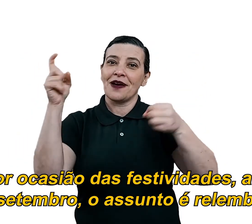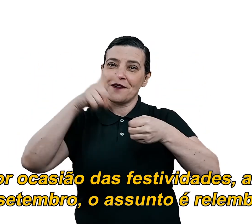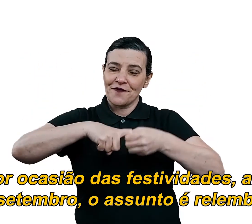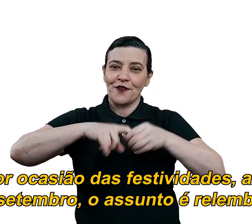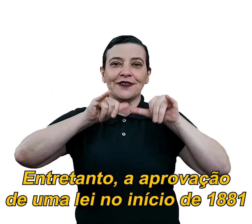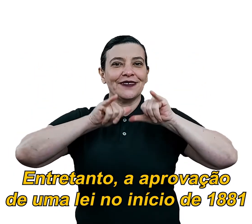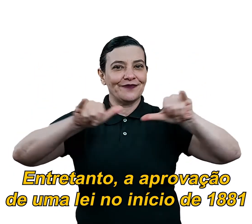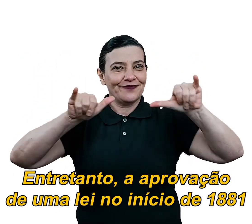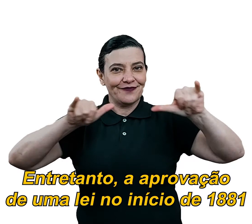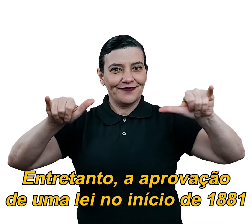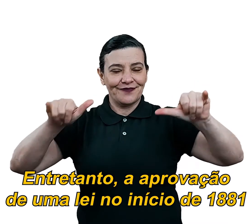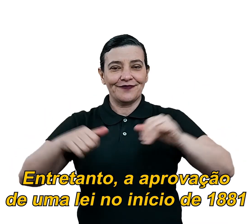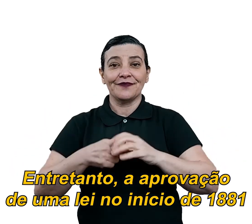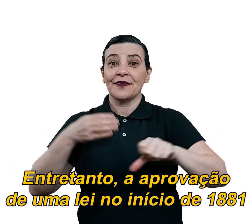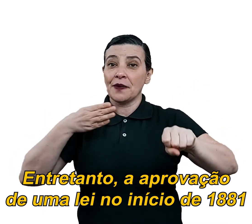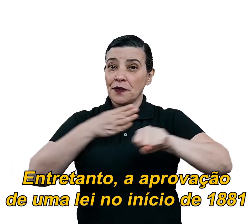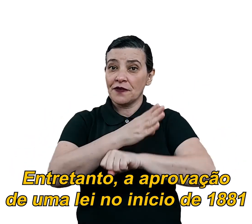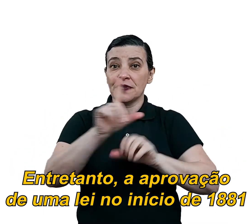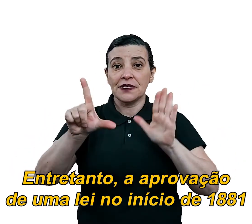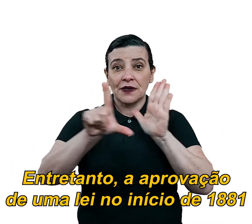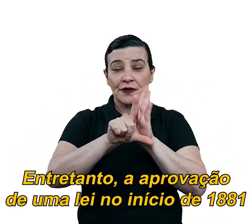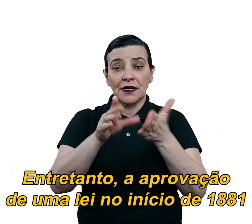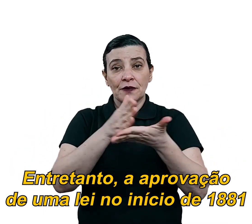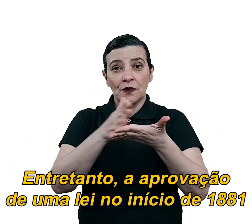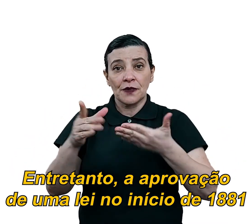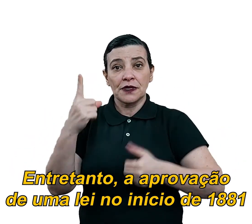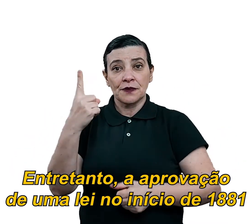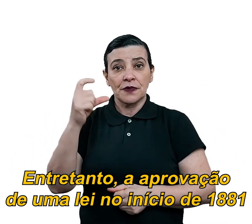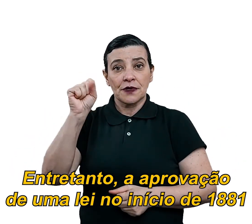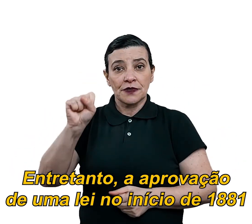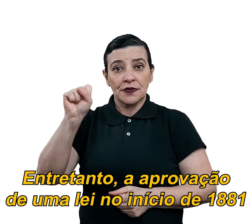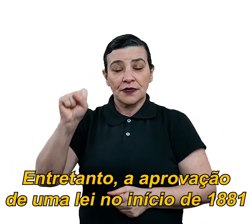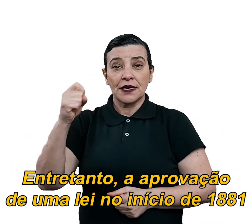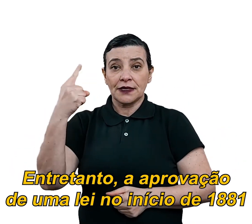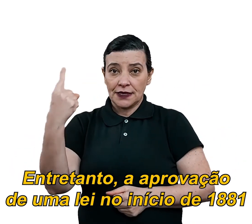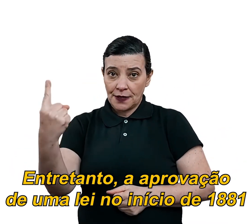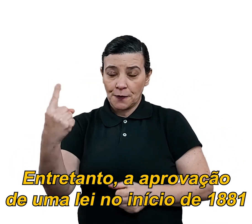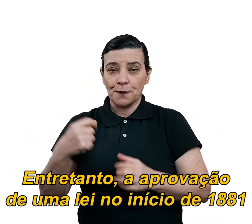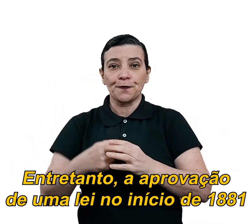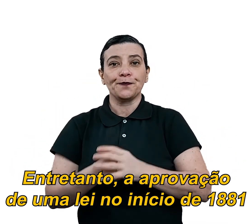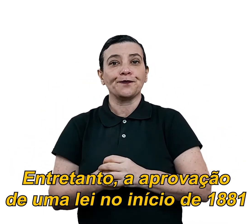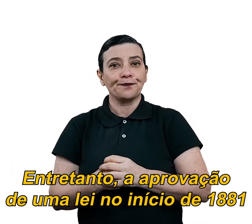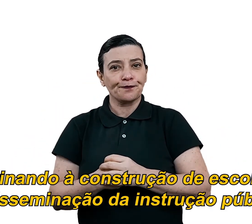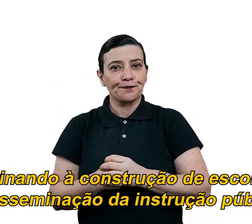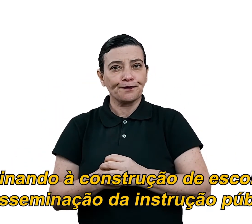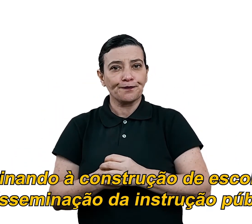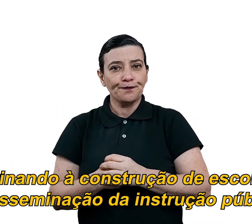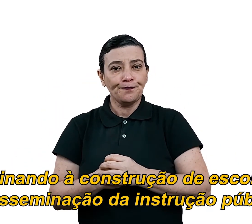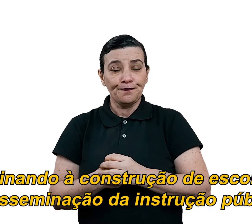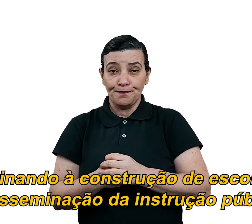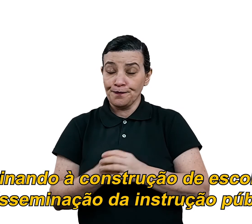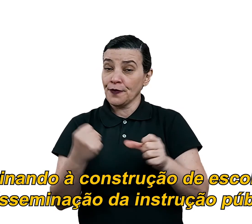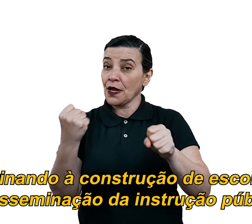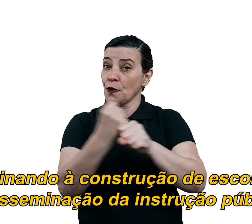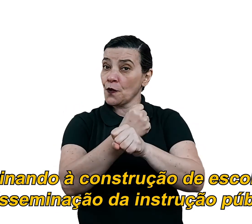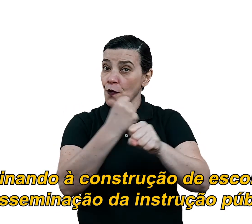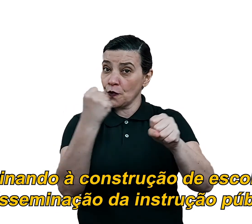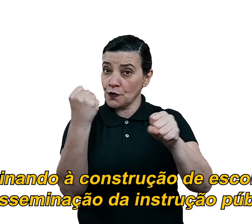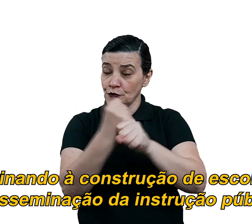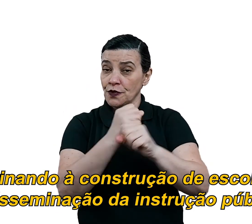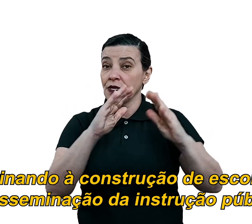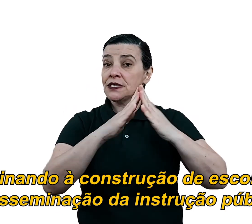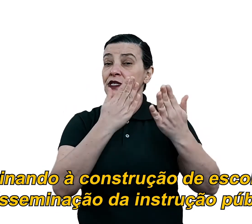é relembrado. Entretanto, a aprovação de uma lei no início de 1881, destinando